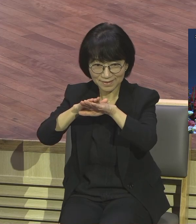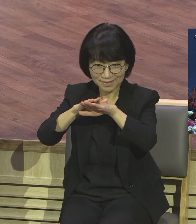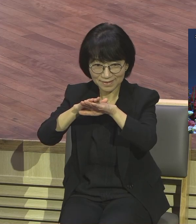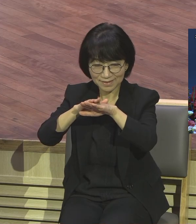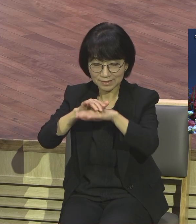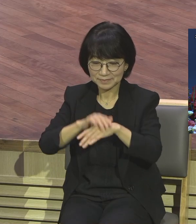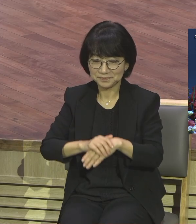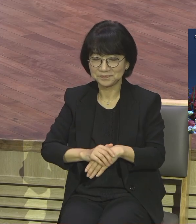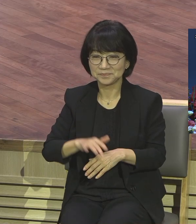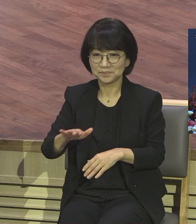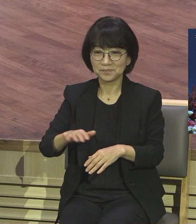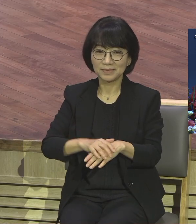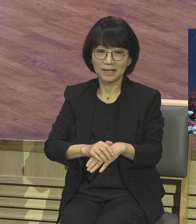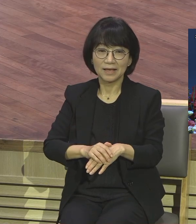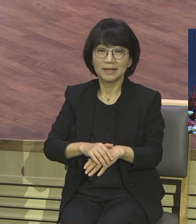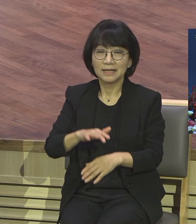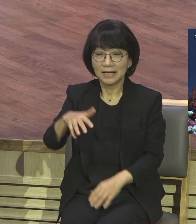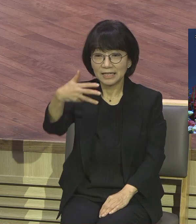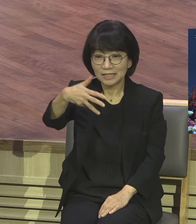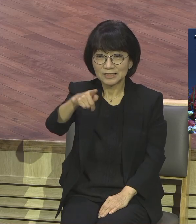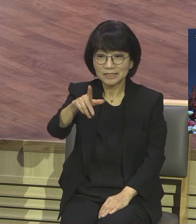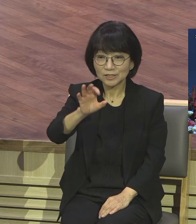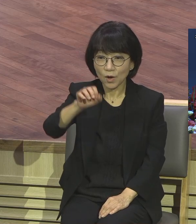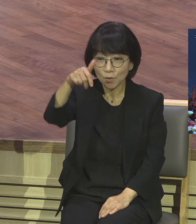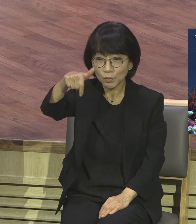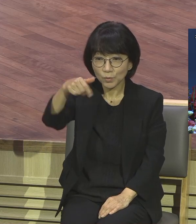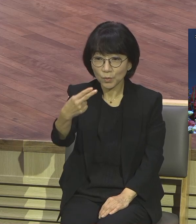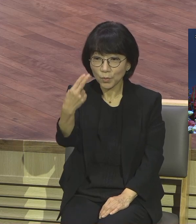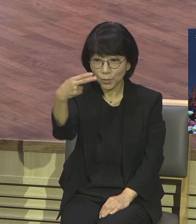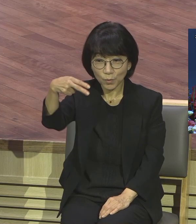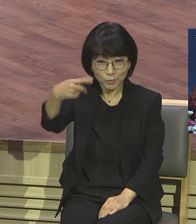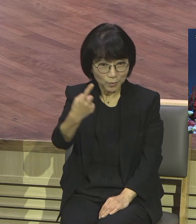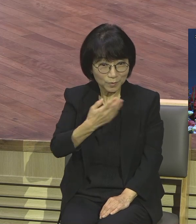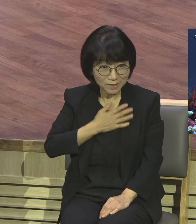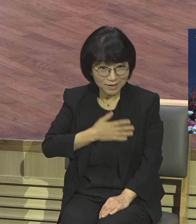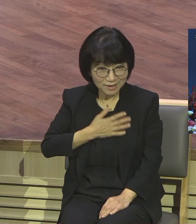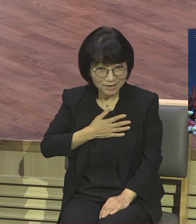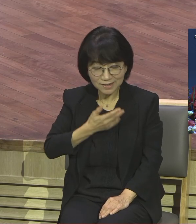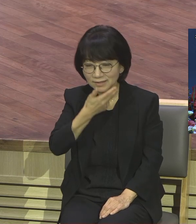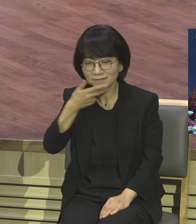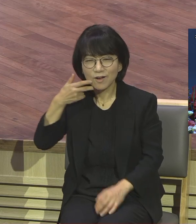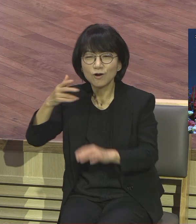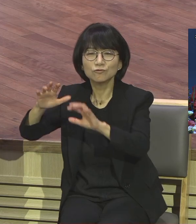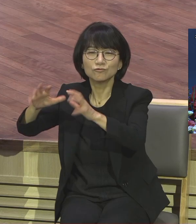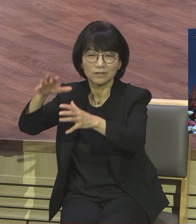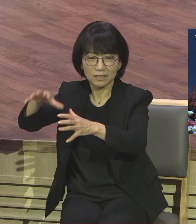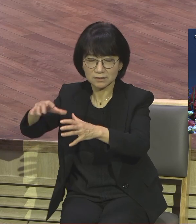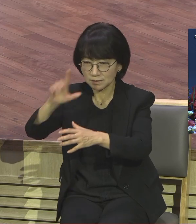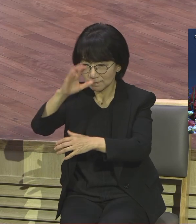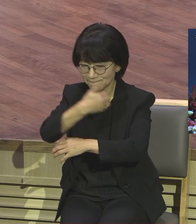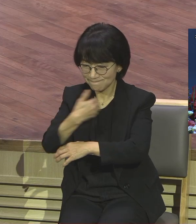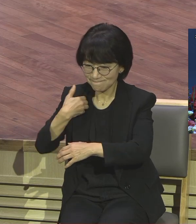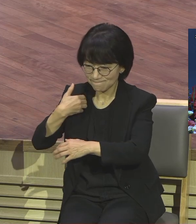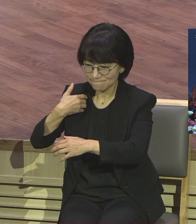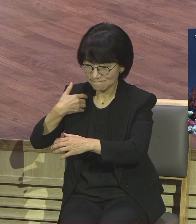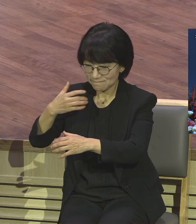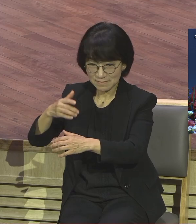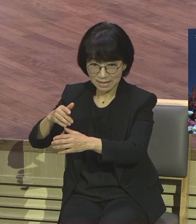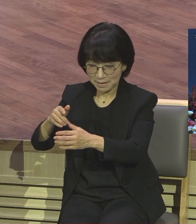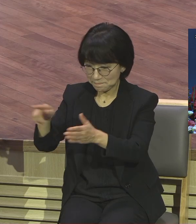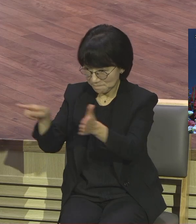깨어있었던 청교도들이죠. 청교도. 청교도는 개신교 최고 보수적이거든요. 영국에서. 이 청교도들.